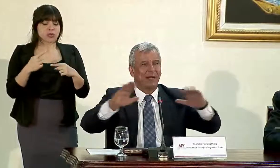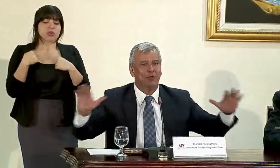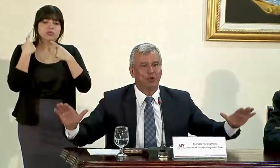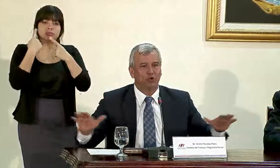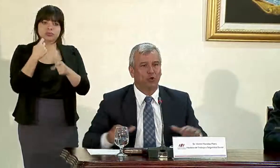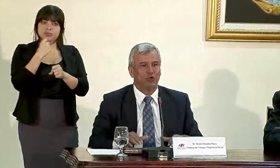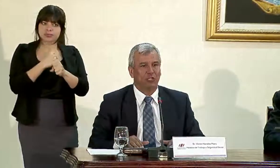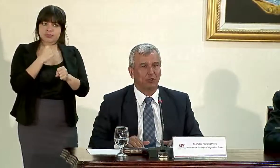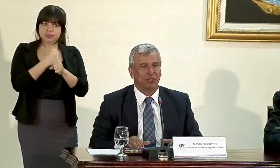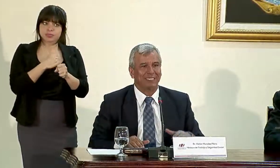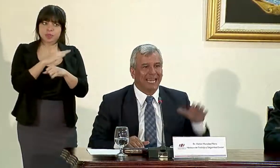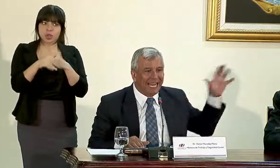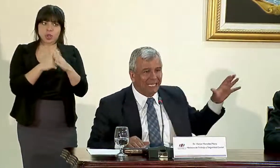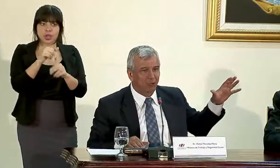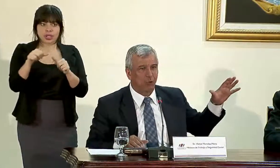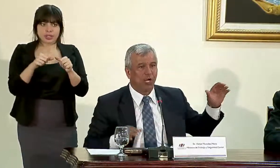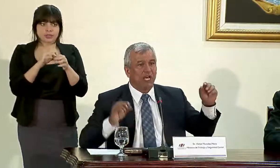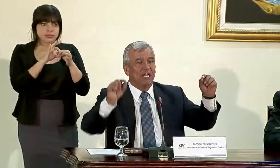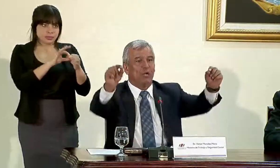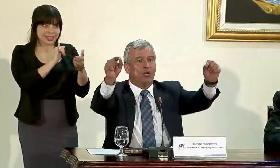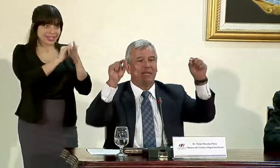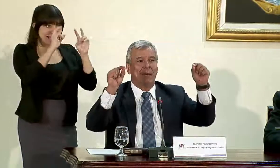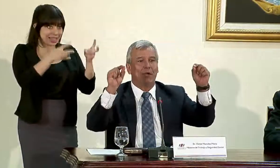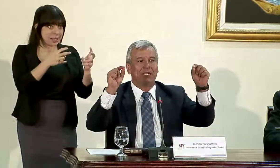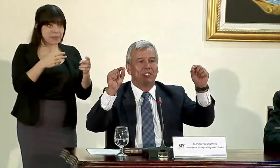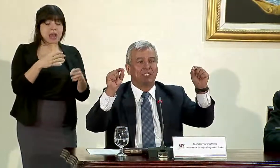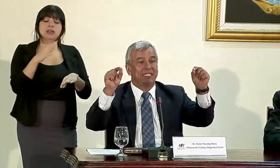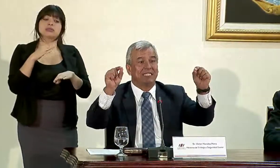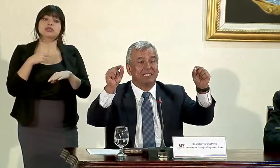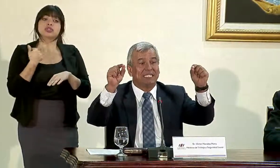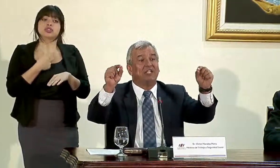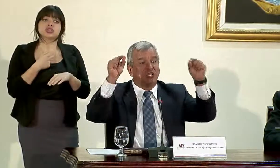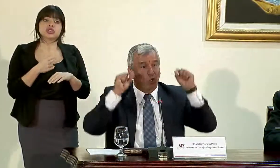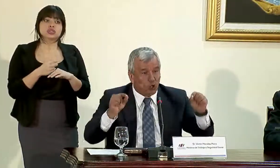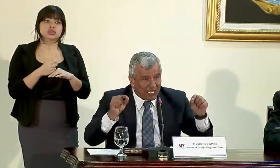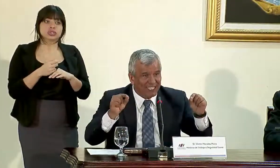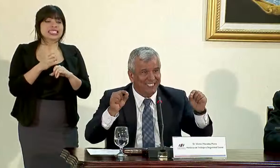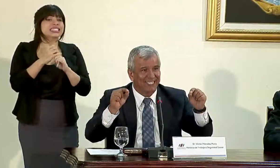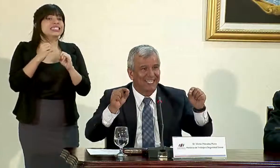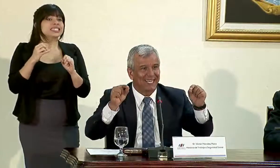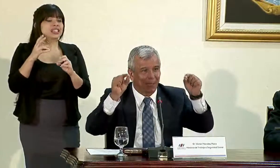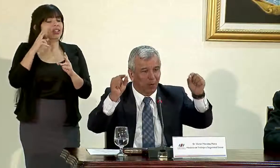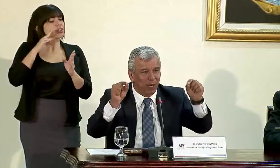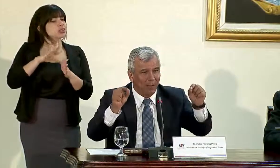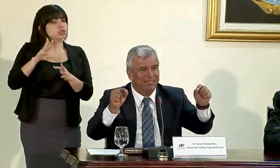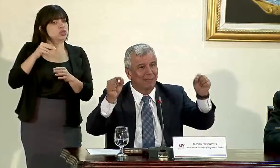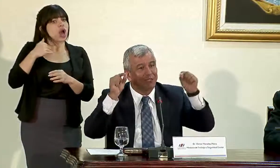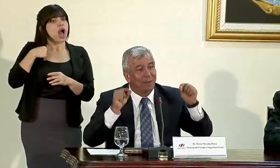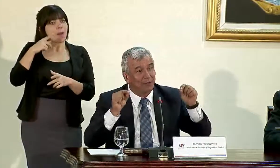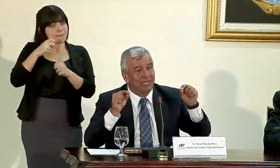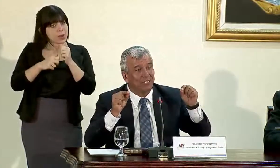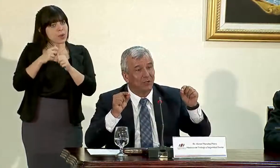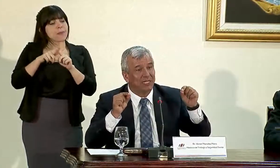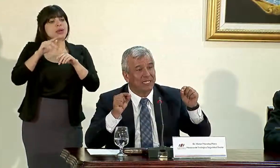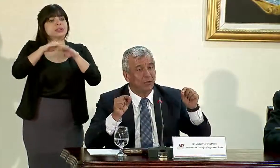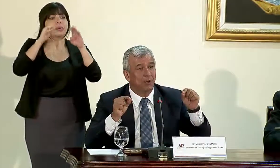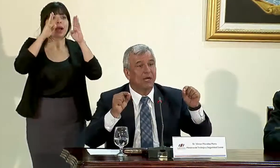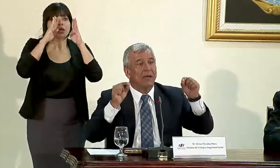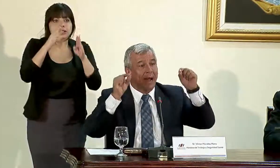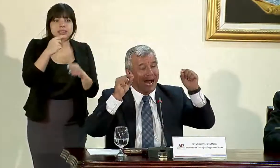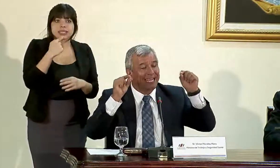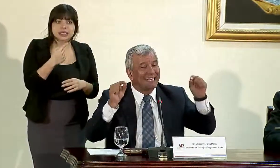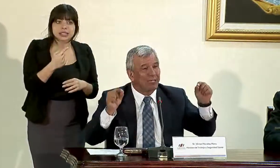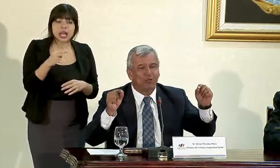estado trabajando con todos los sectores en esto. Y lo que llamamos, sin desconocer el problema, estamos llamando la atención y